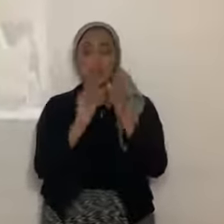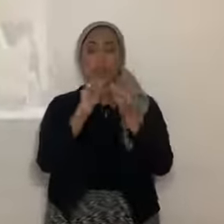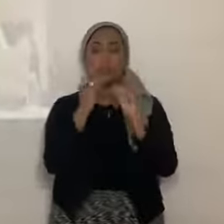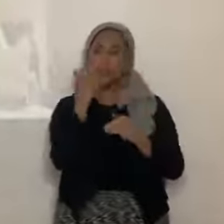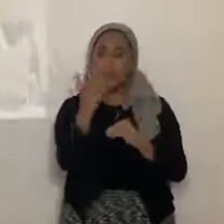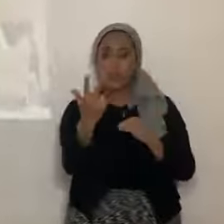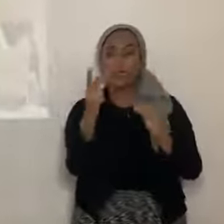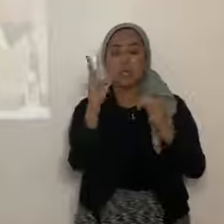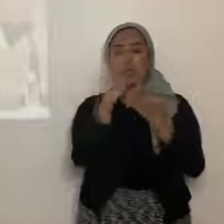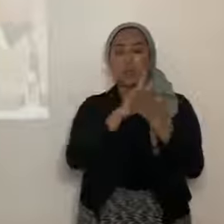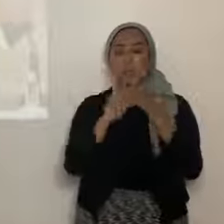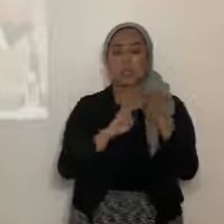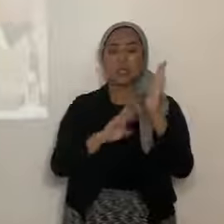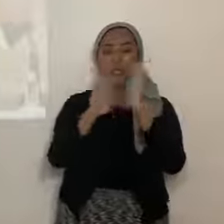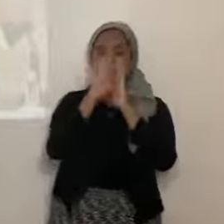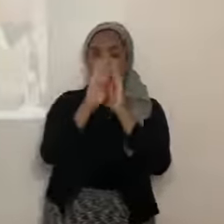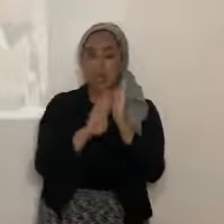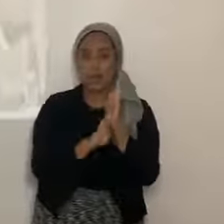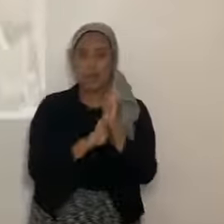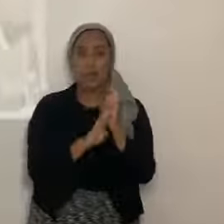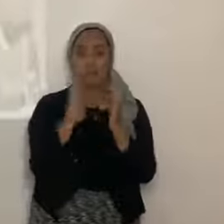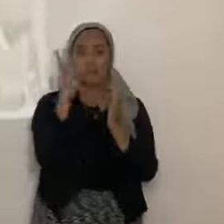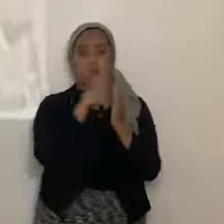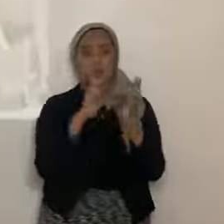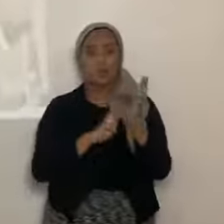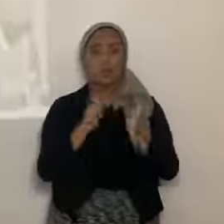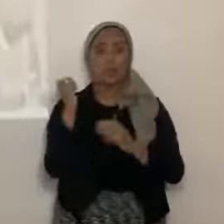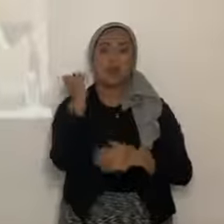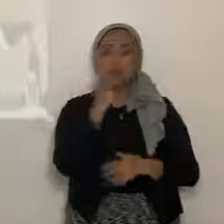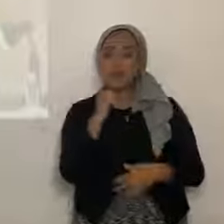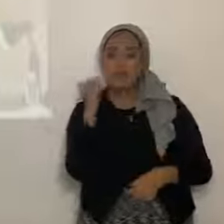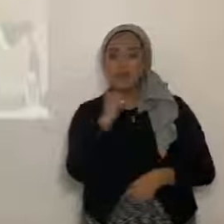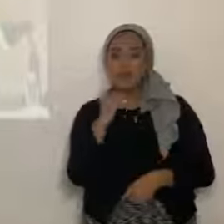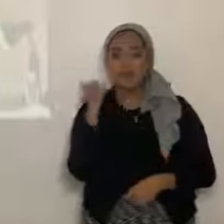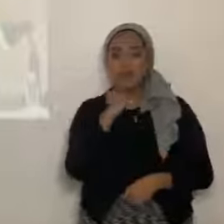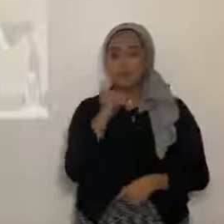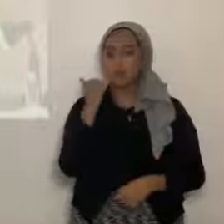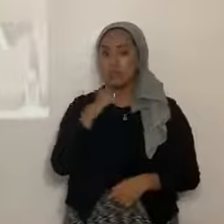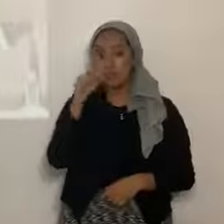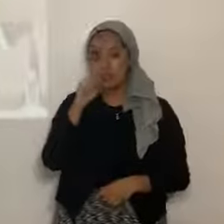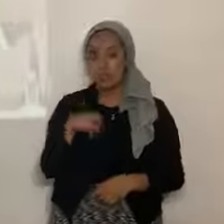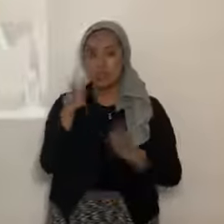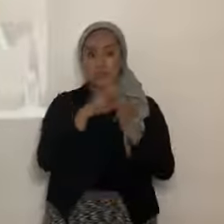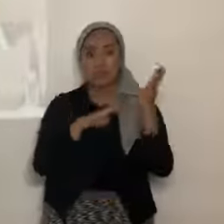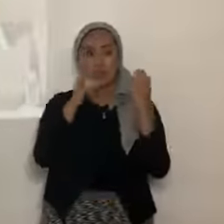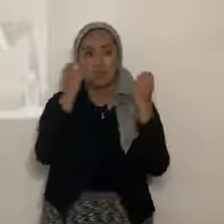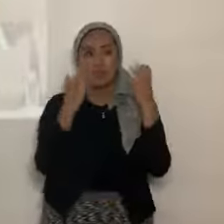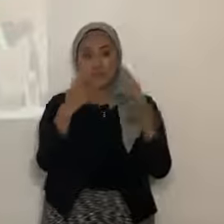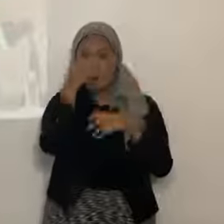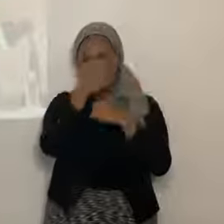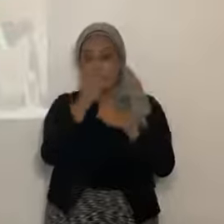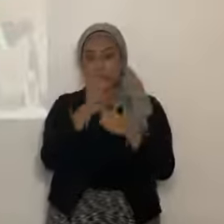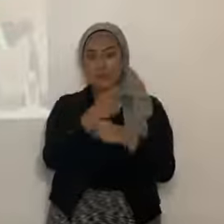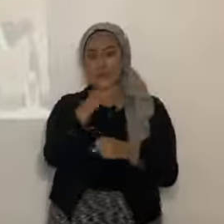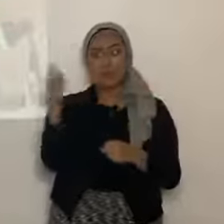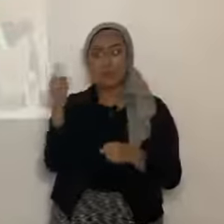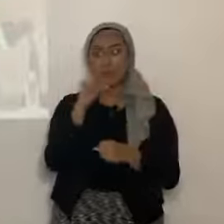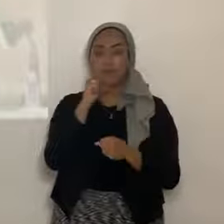la Biblia, leer la Tanaj. Leerla todos los días, todos los días. Es que muchos hermanos han sido descuidados en eso.